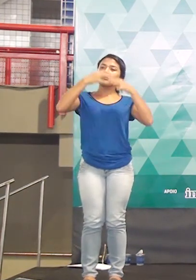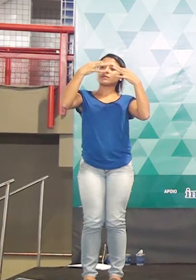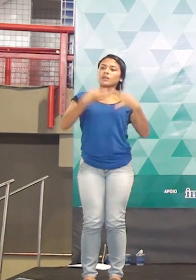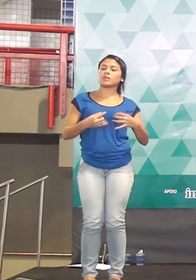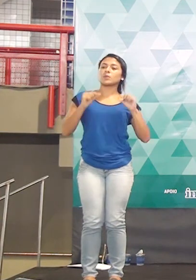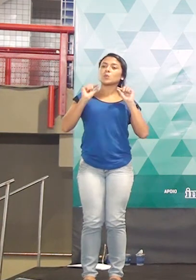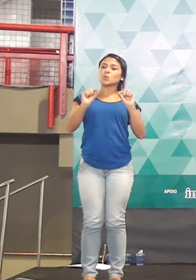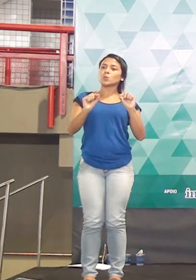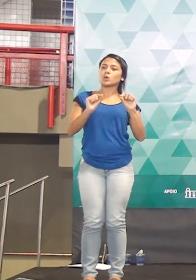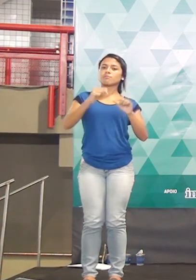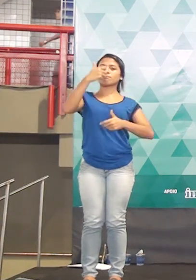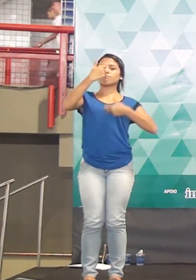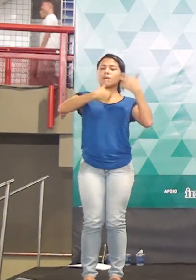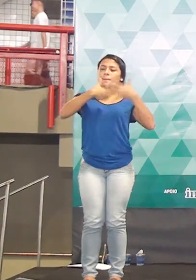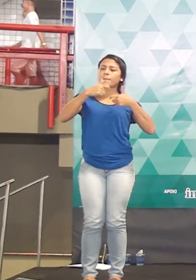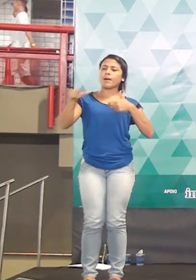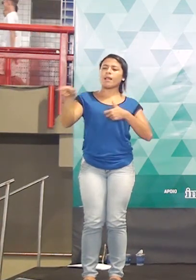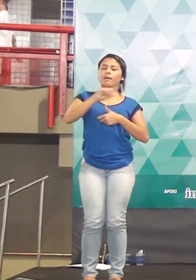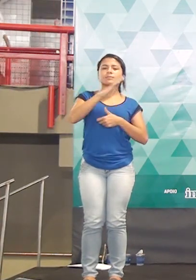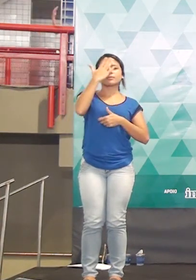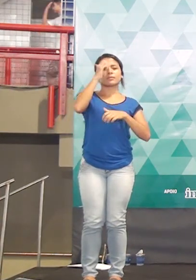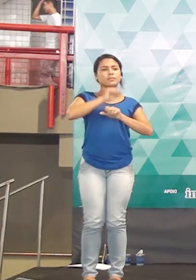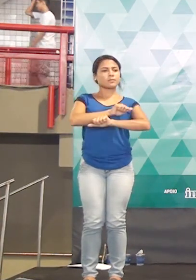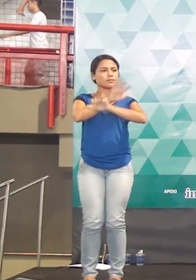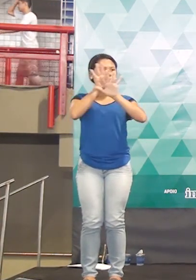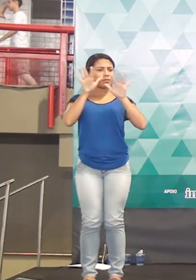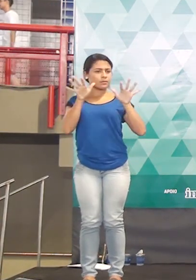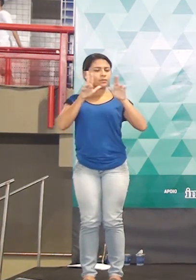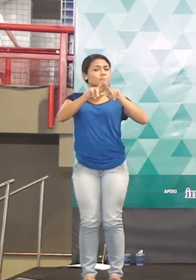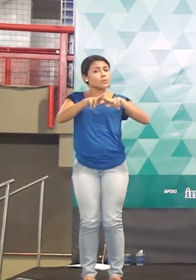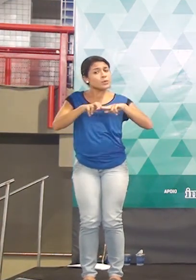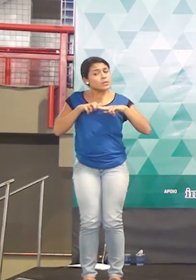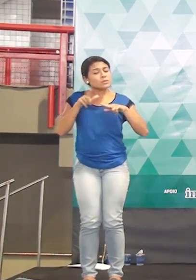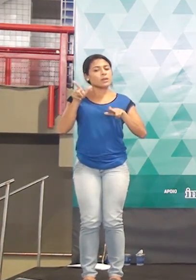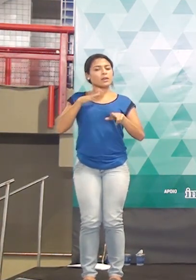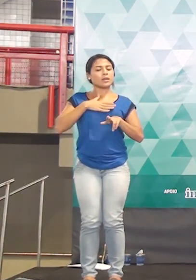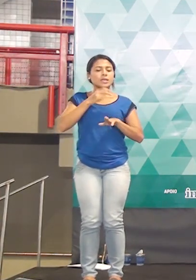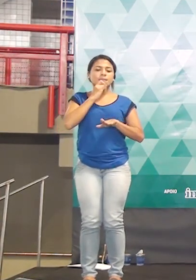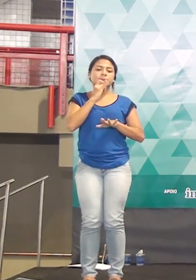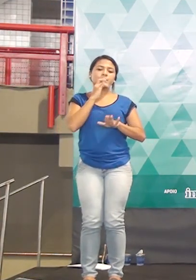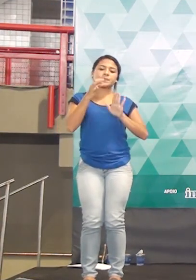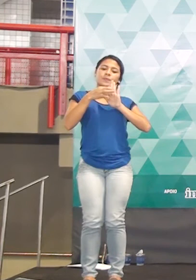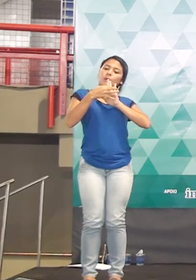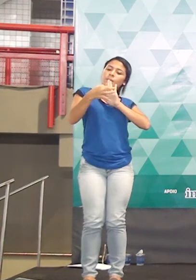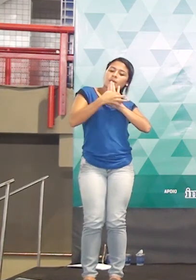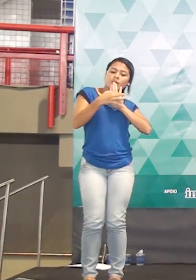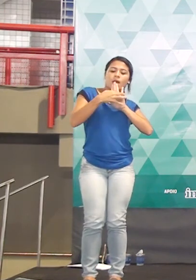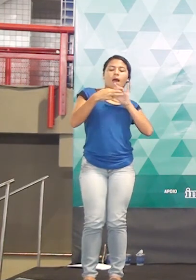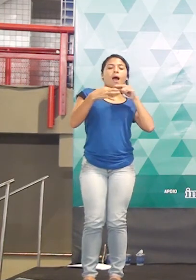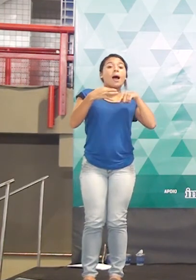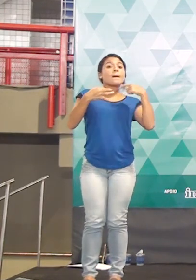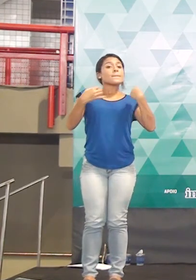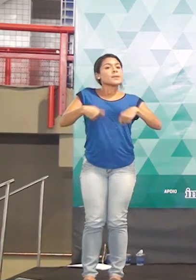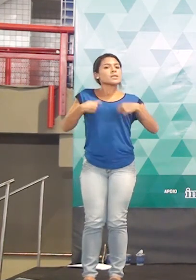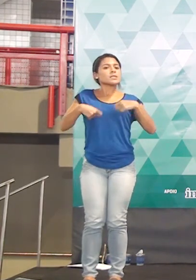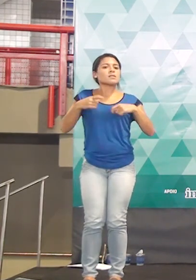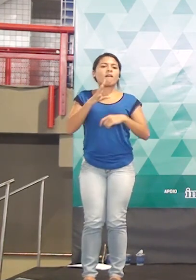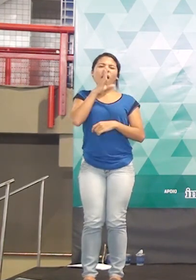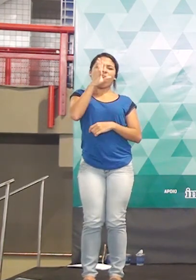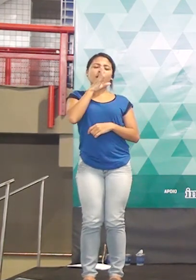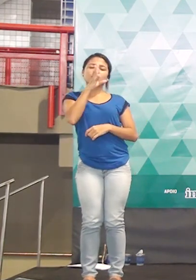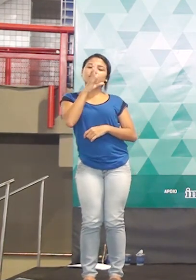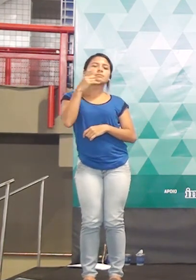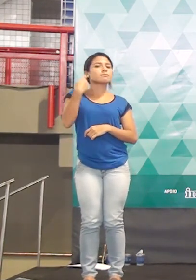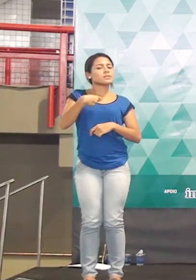você argumenta é onde precisa que a gente tenha leitura, seja atualizado. Porque se eu vou convencer o